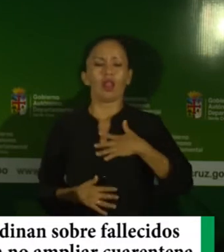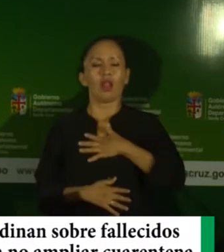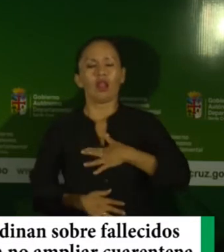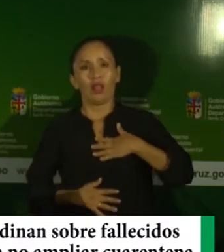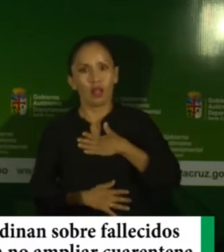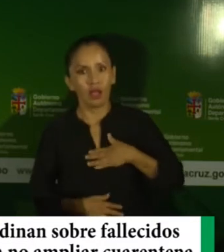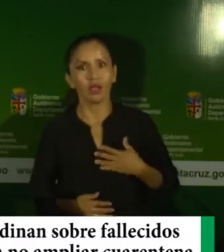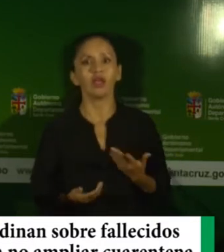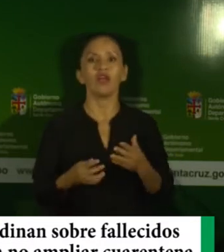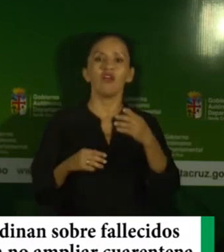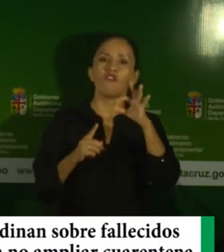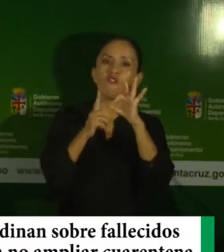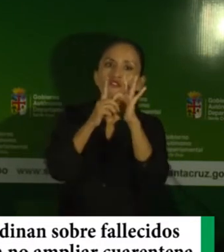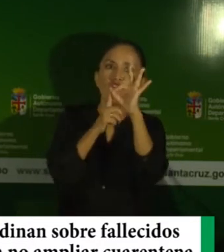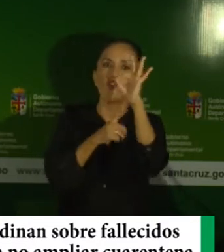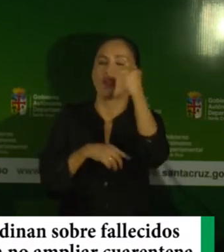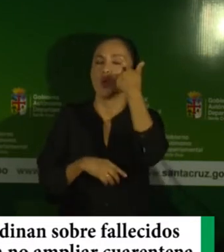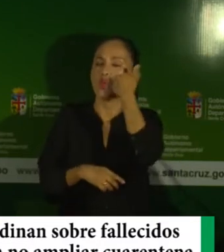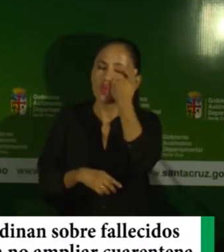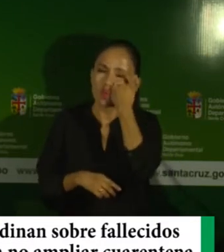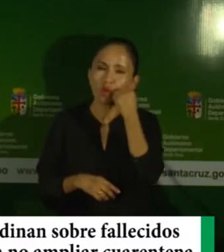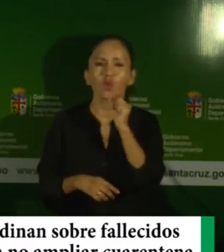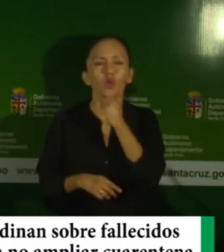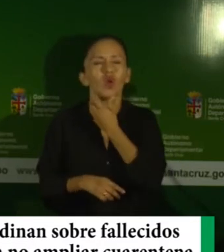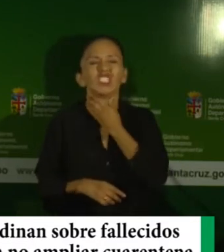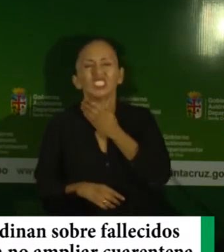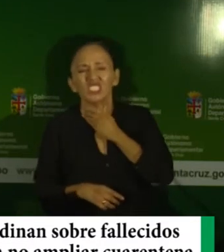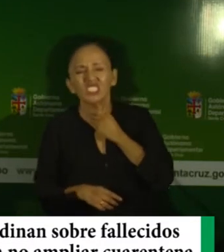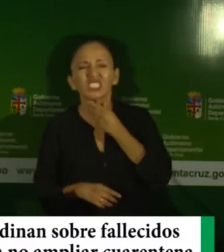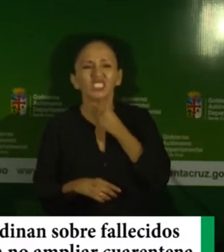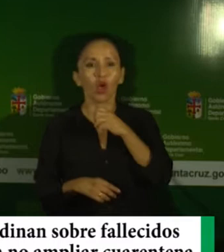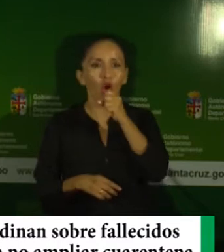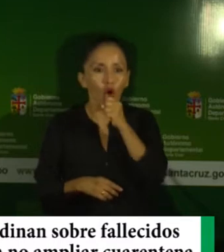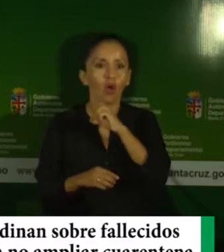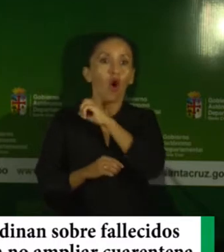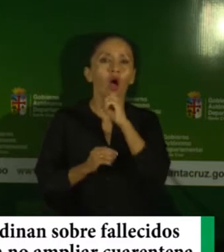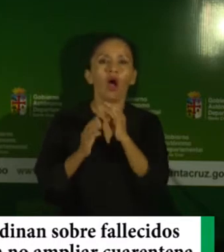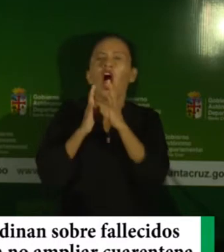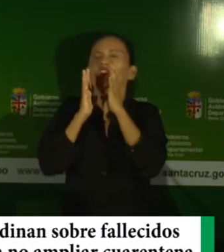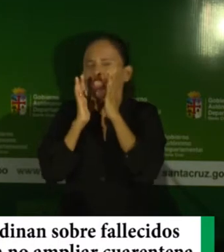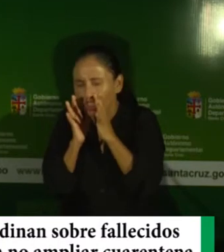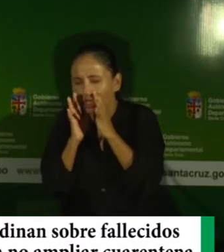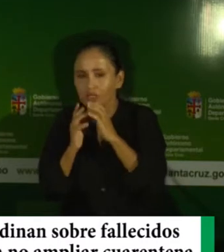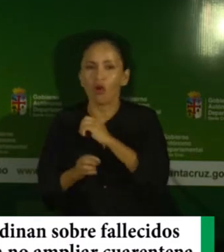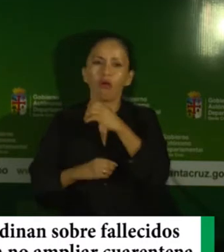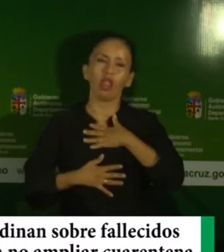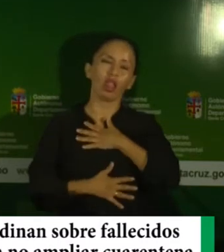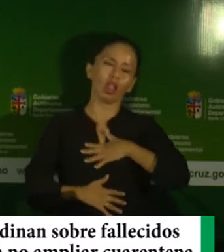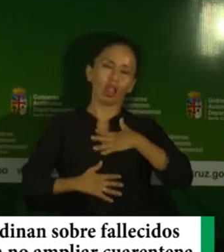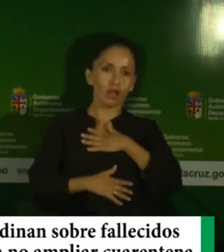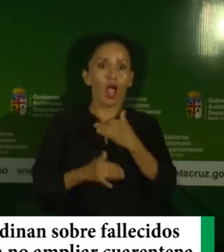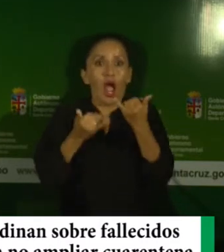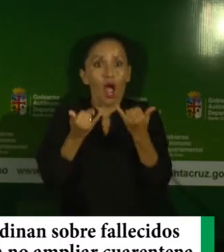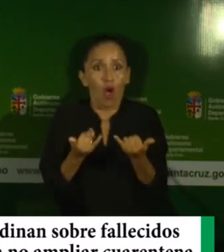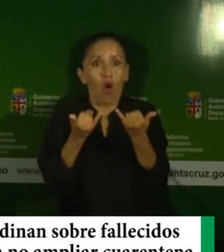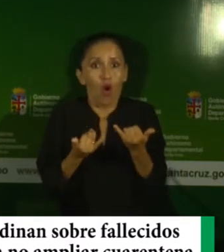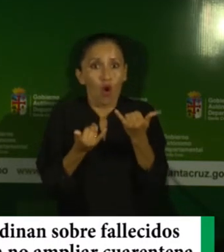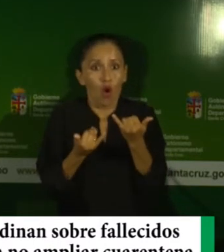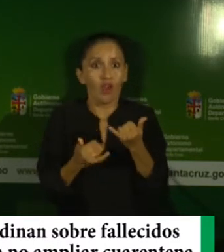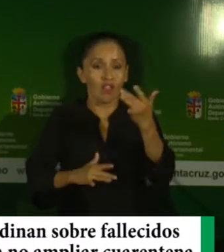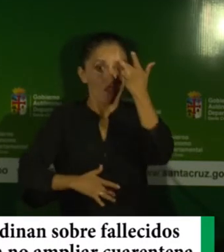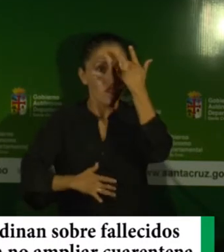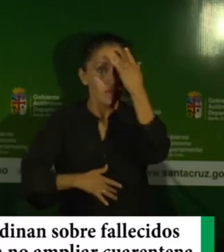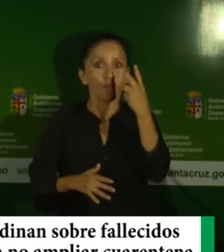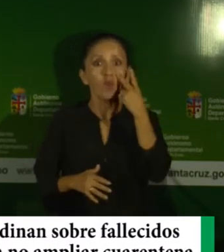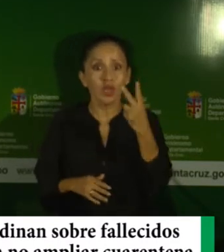habíamos indicado sobre fiebre, dolor de garganta, tos o estornudos, malestar. Ahora la sintomatología o la